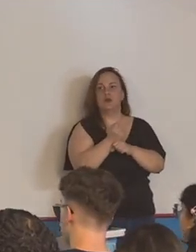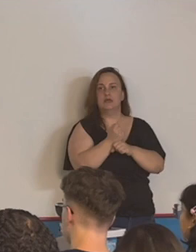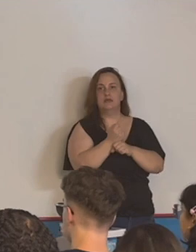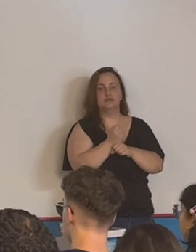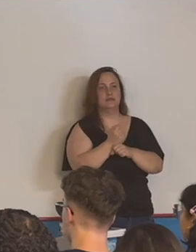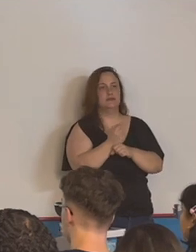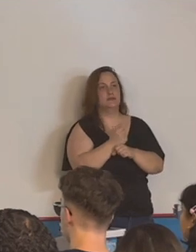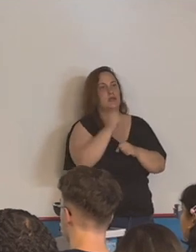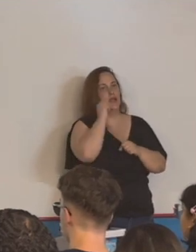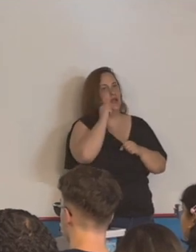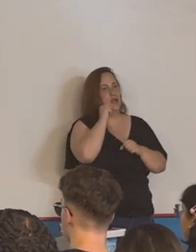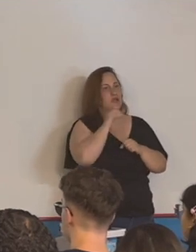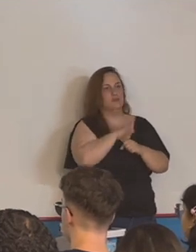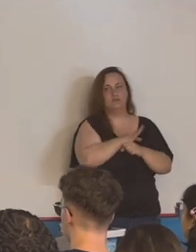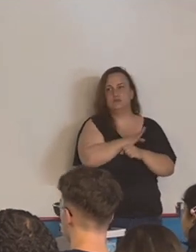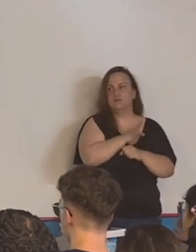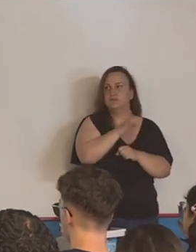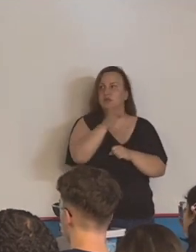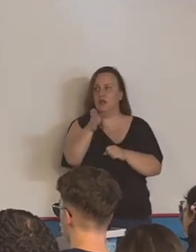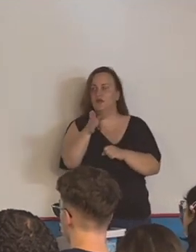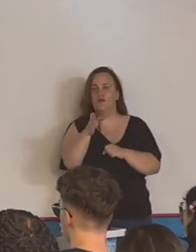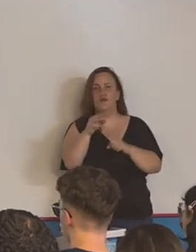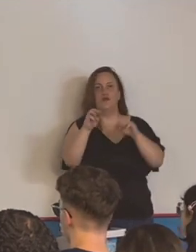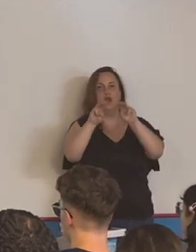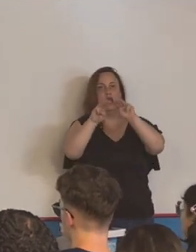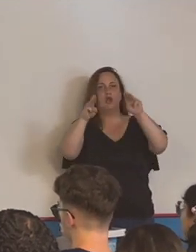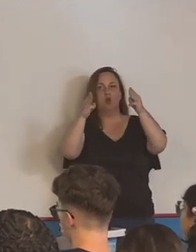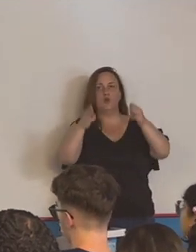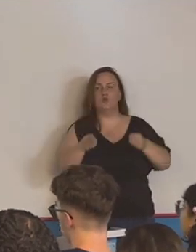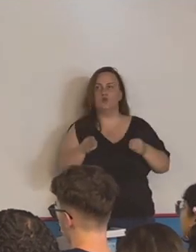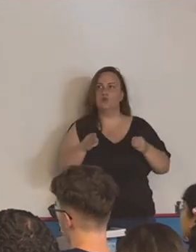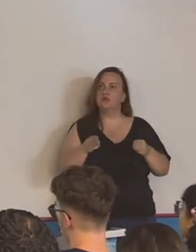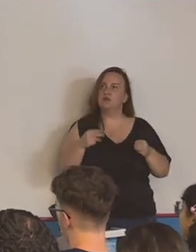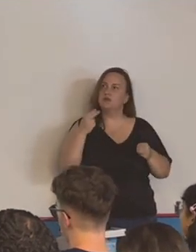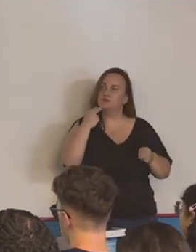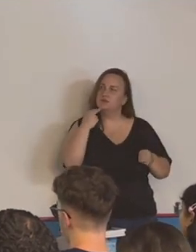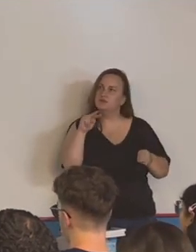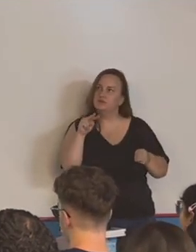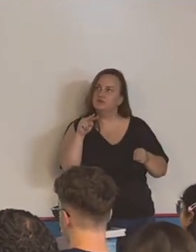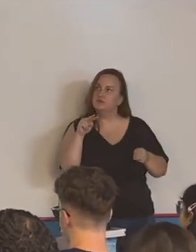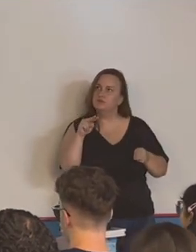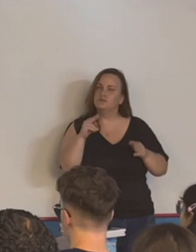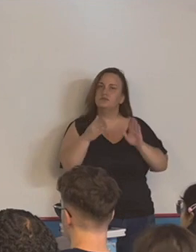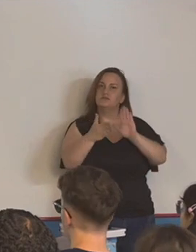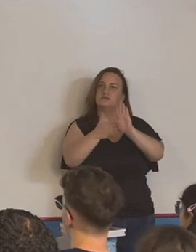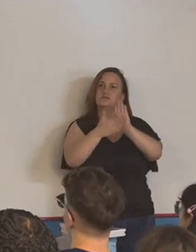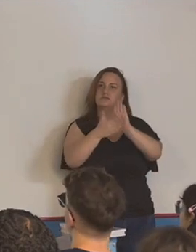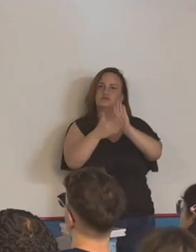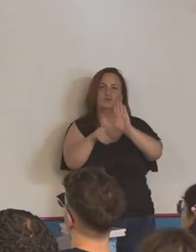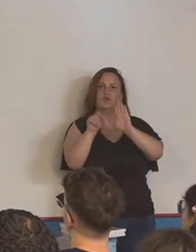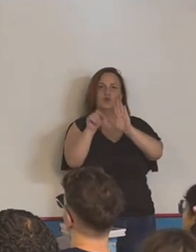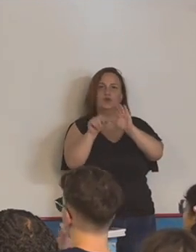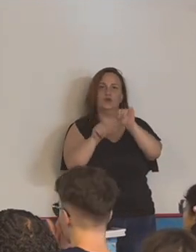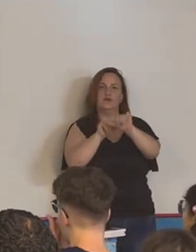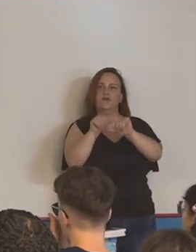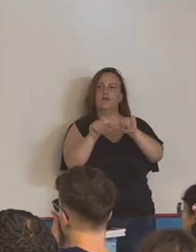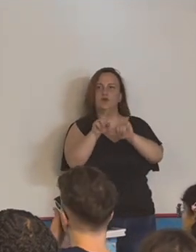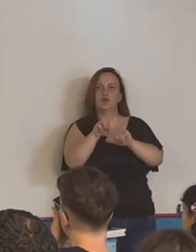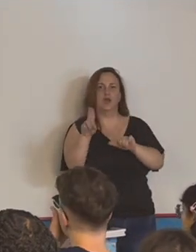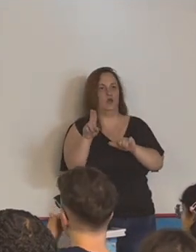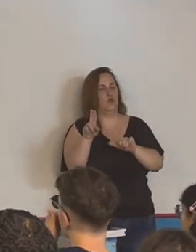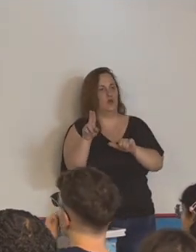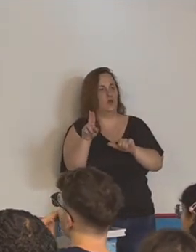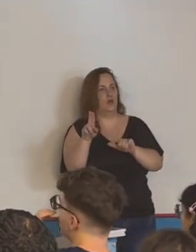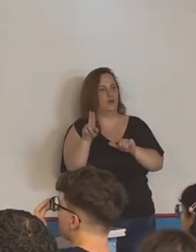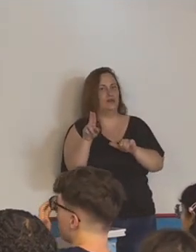uma curadora foi lá no Museu d'Orsay, que é onde está essa pintura do Manet, ela propôs mudar o nome